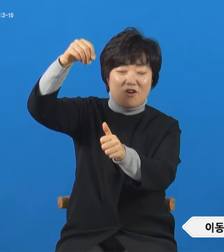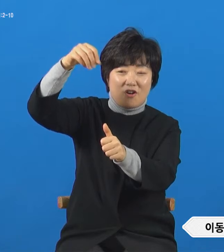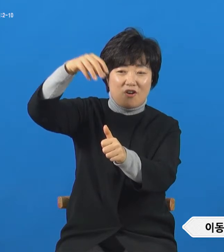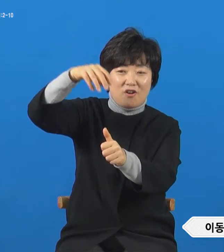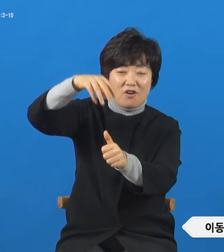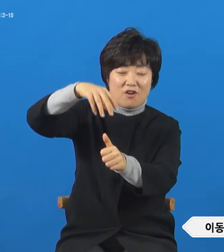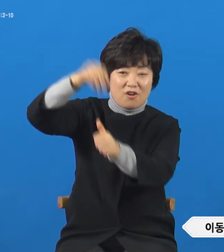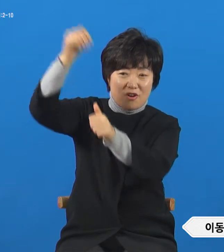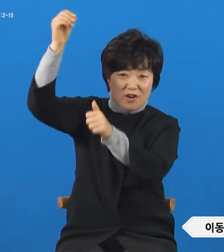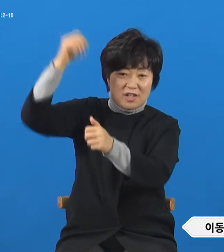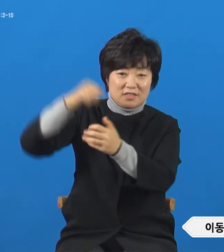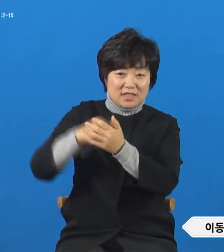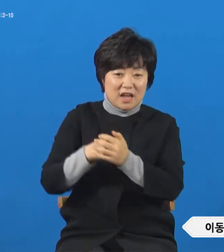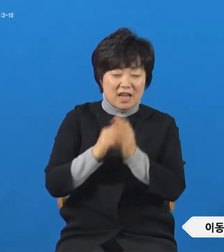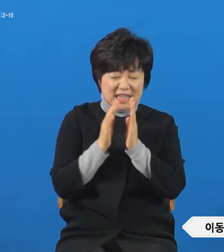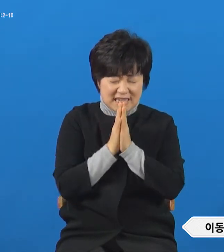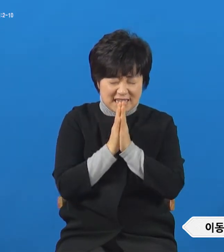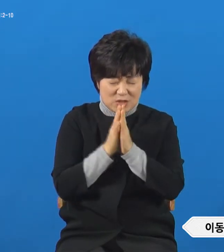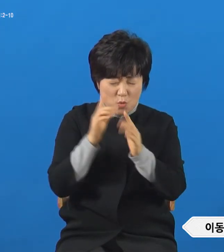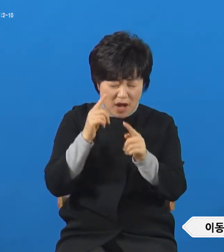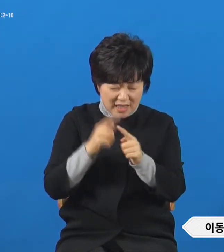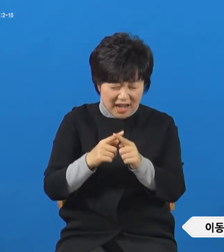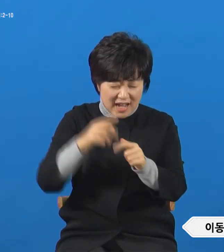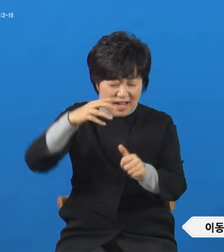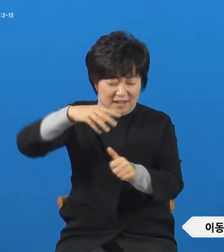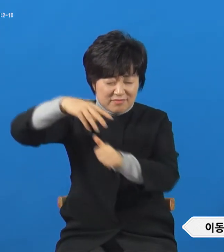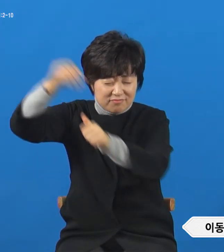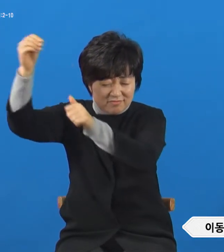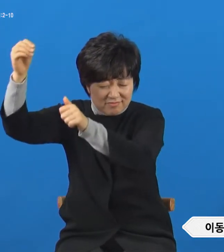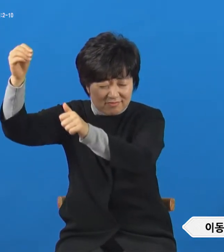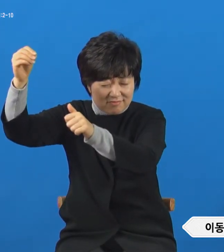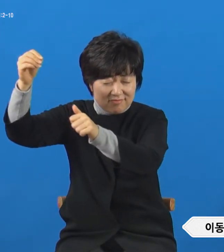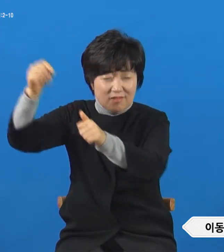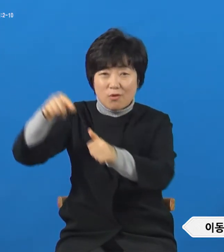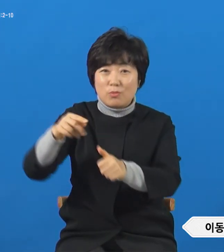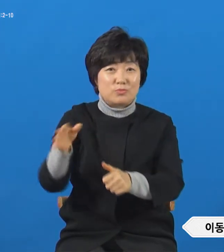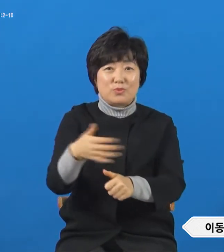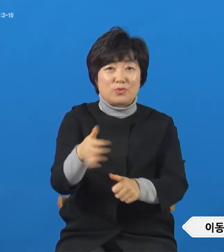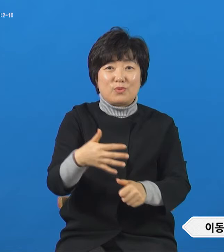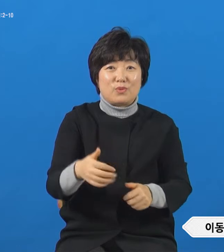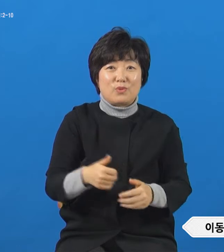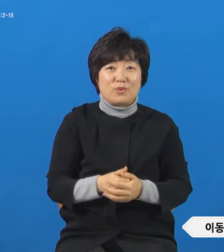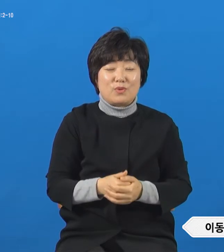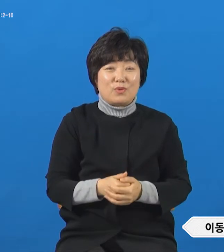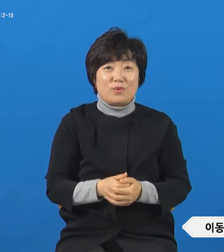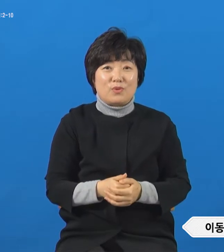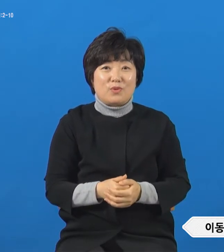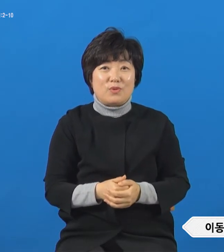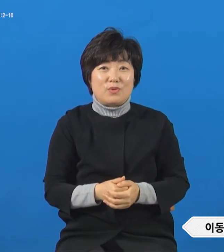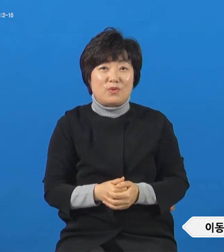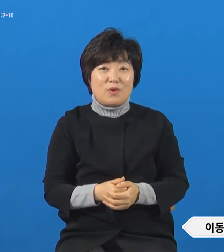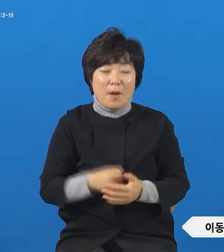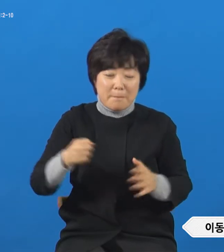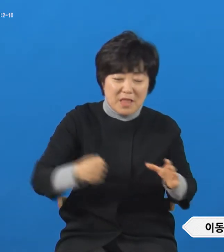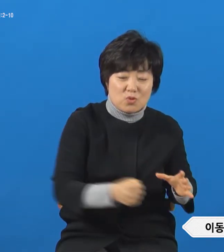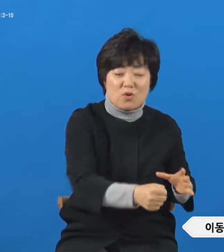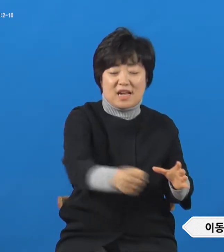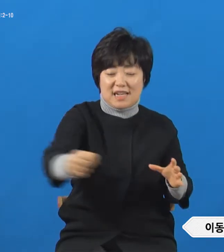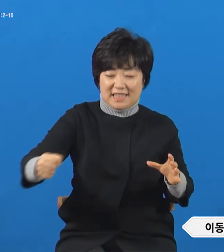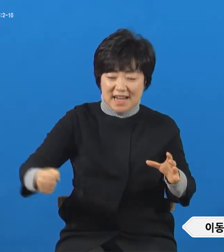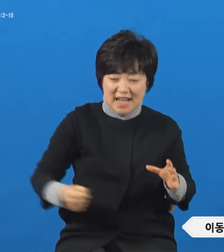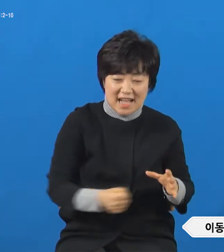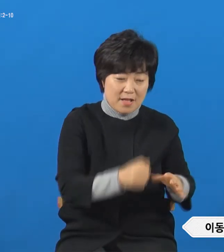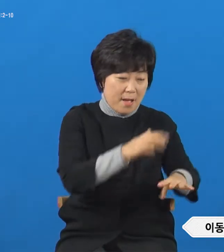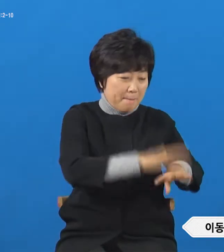있어요. 성경에. 받을 때 기도하다가 공중 들림 받은 케이스가 하나도 없어요. 어떤 줄 아세요?